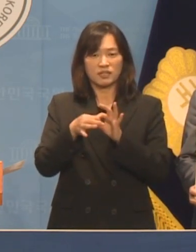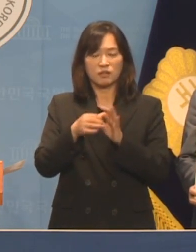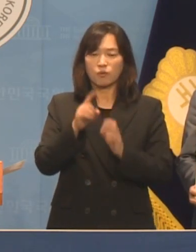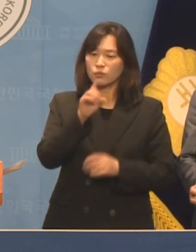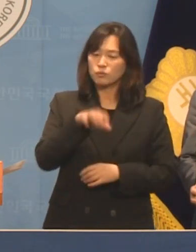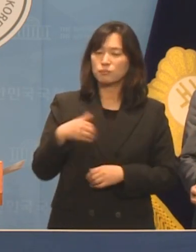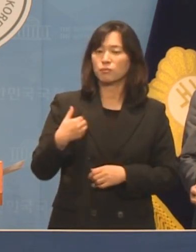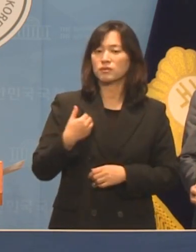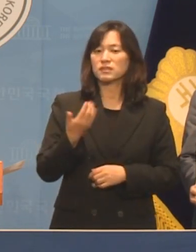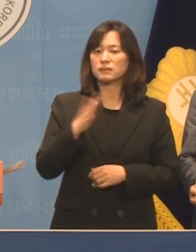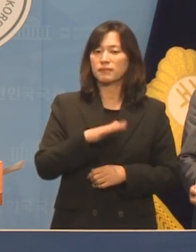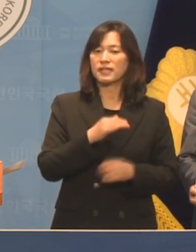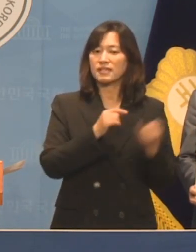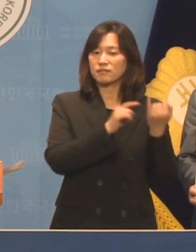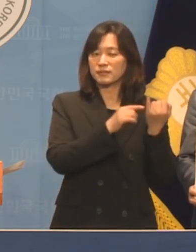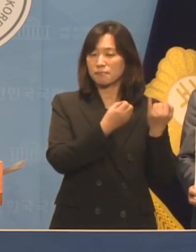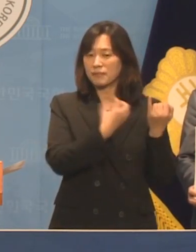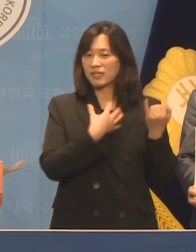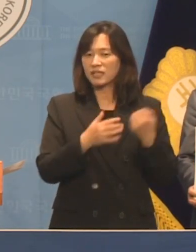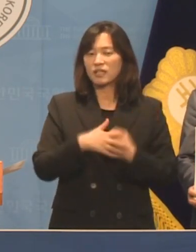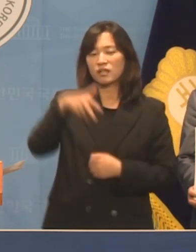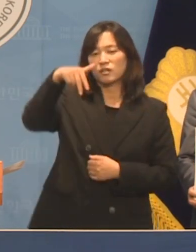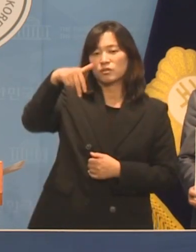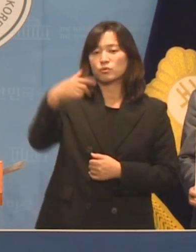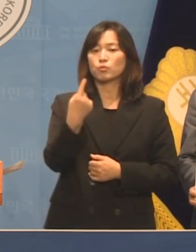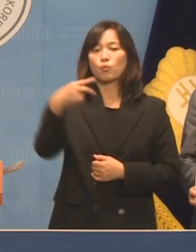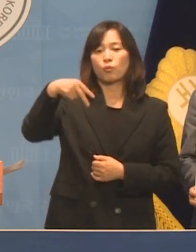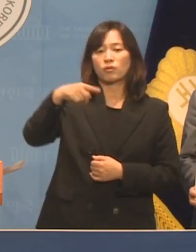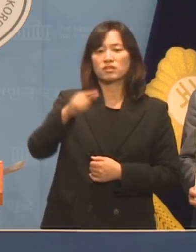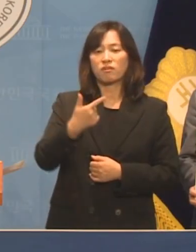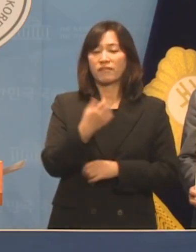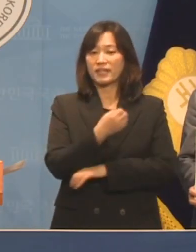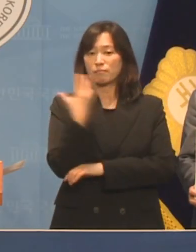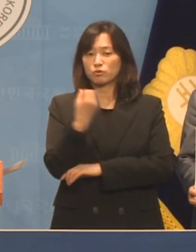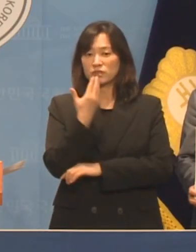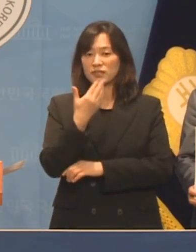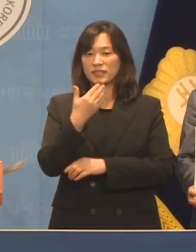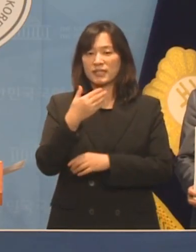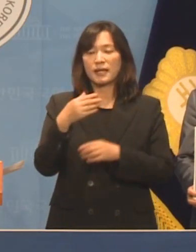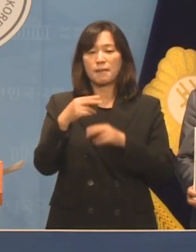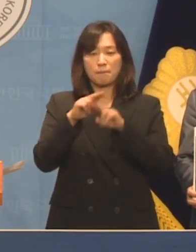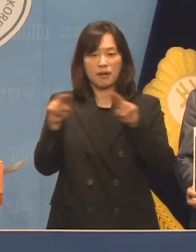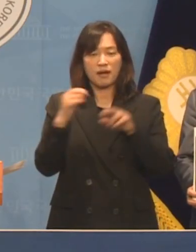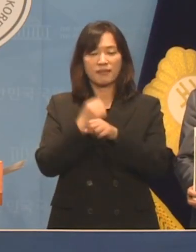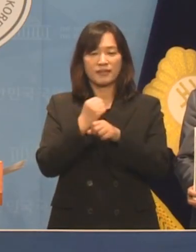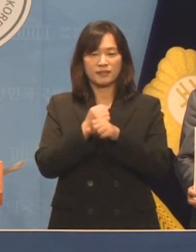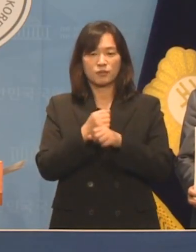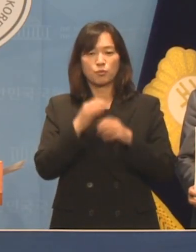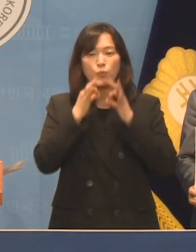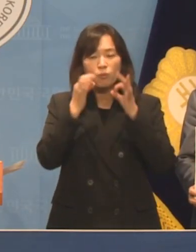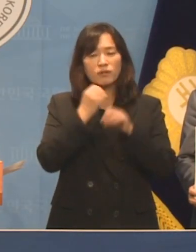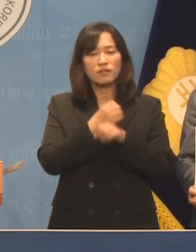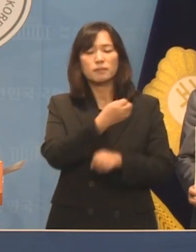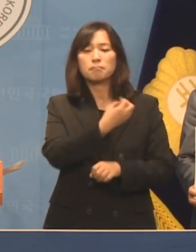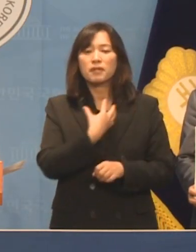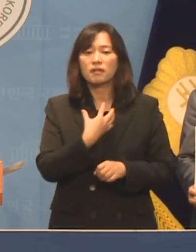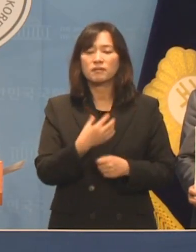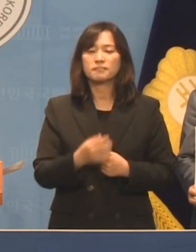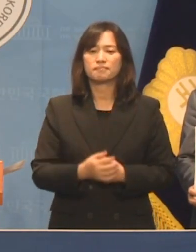모르겠으나 김건희 여사가 조선일보를 폐간하는 데 앞장서겠다는 이야기가